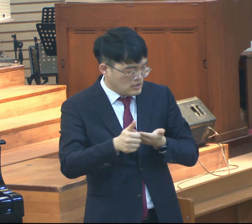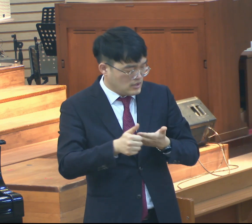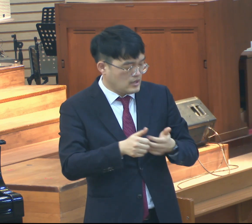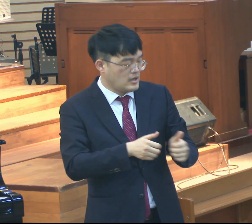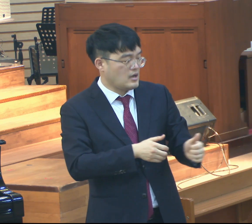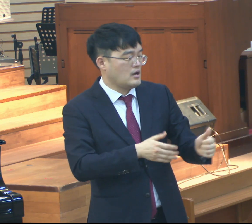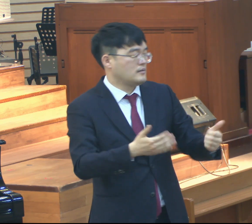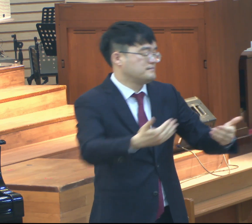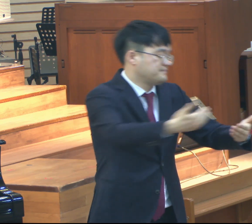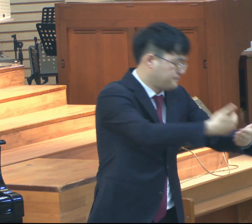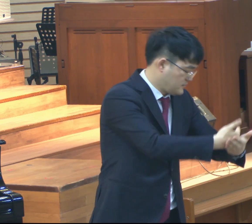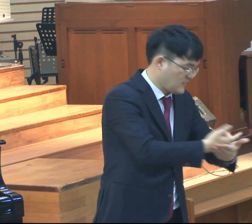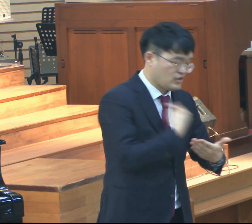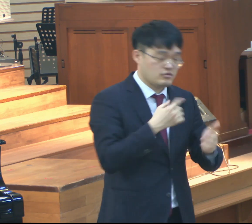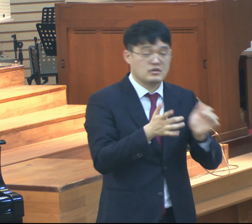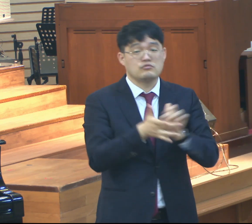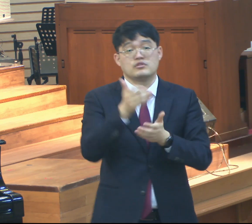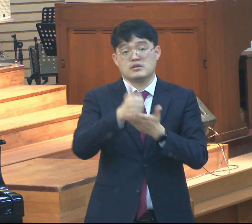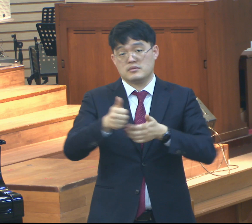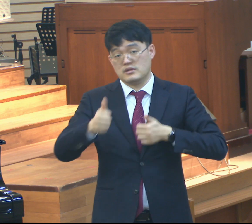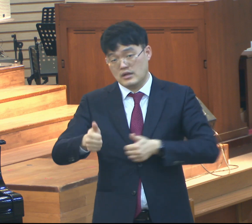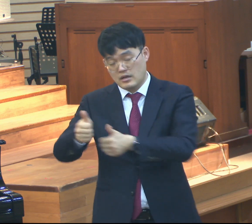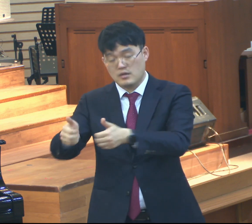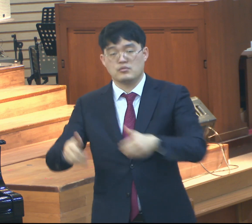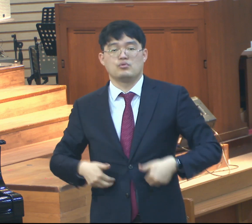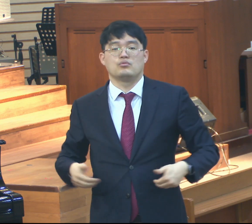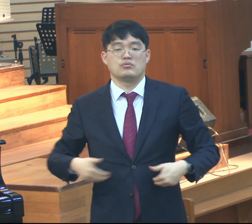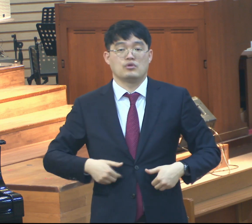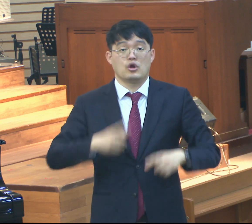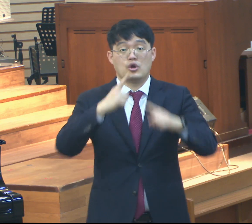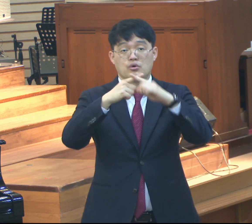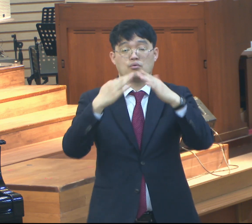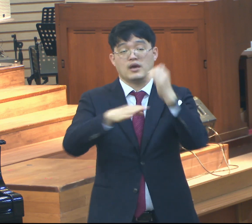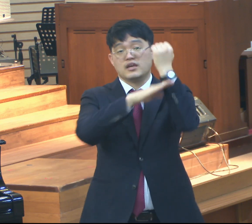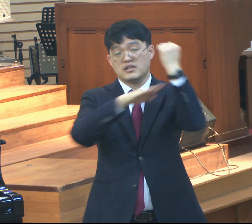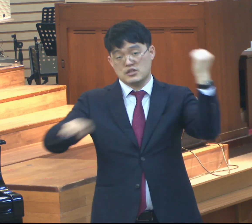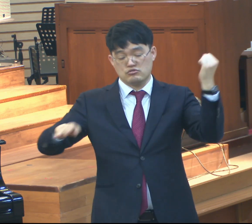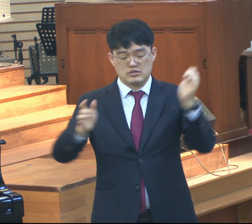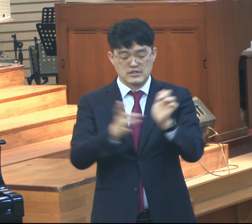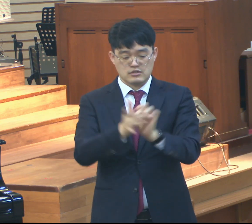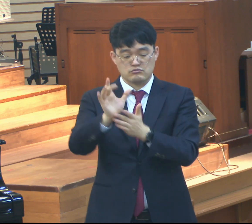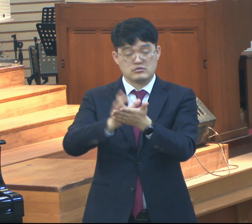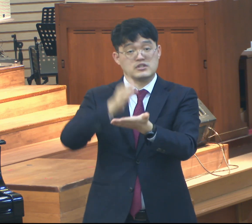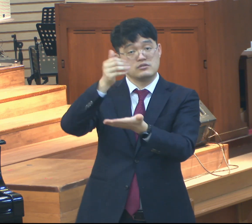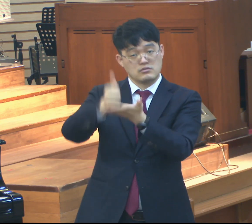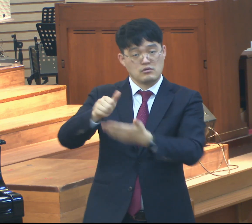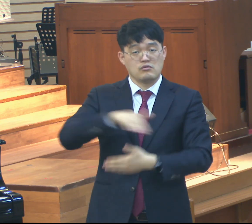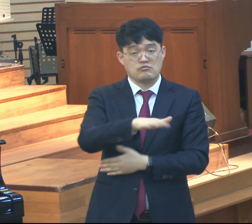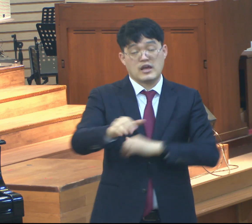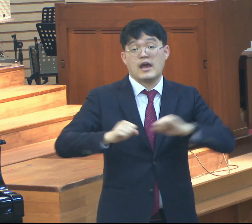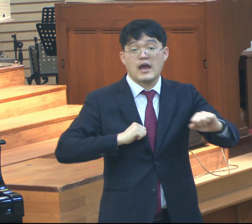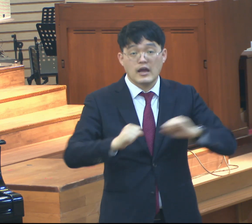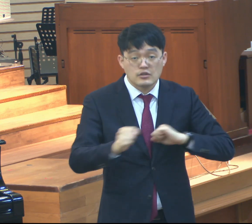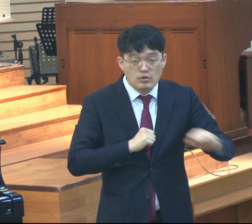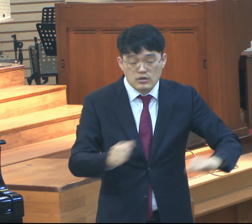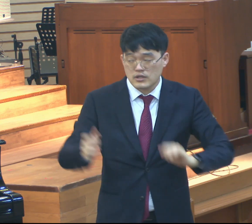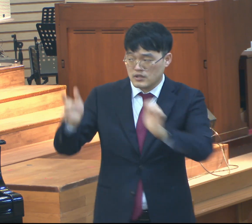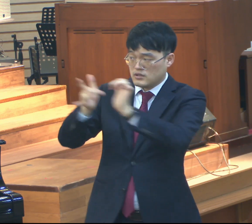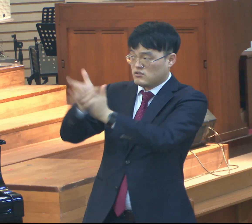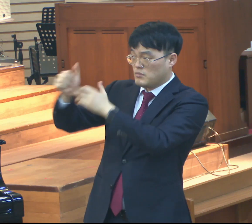교회의 기준은 예수 그리스도이십니다. 우리 각 사람의 행동 지침은 예수님의 행동 하나하나, 그분의